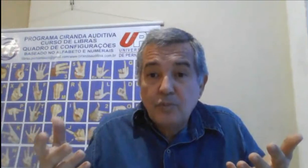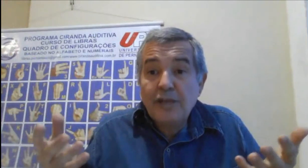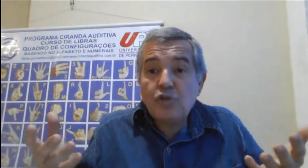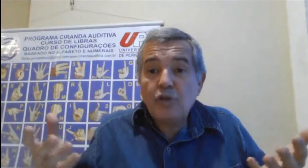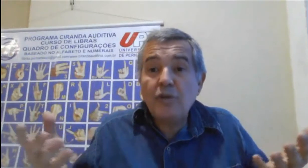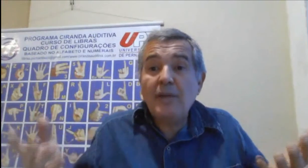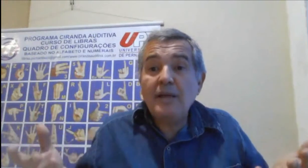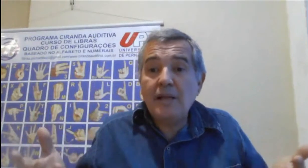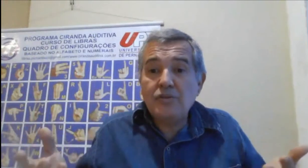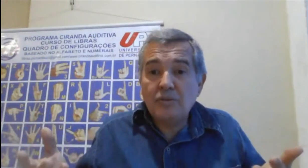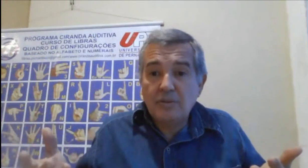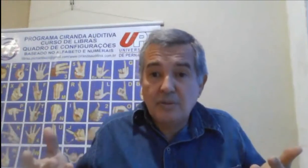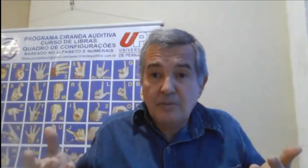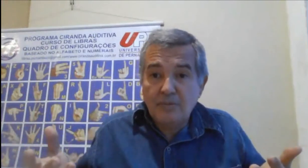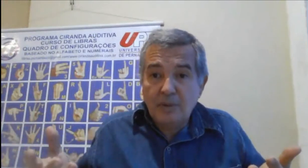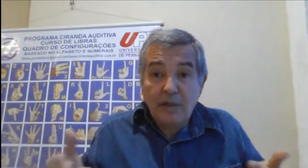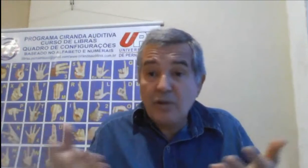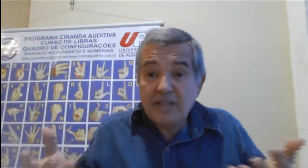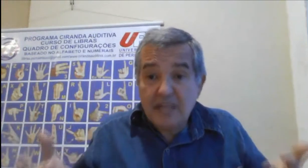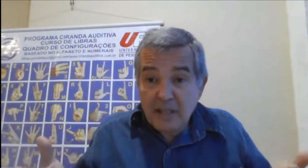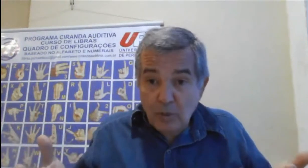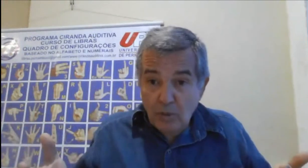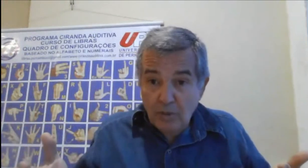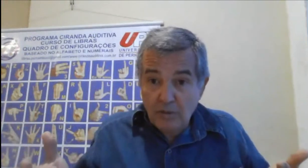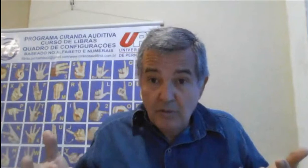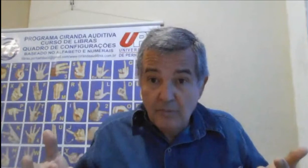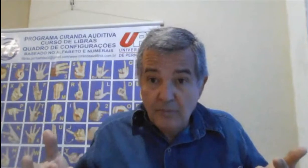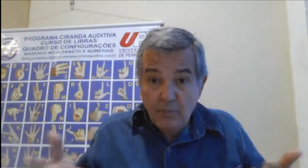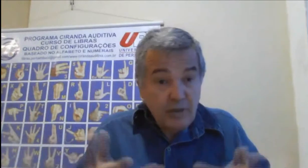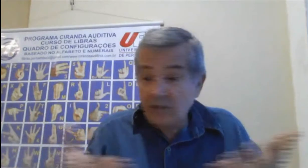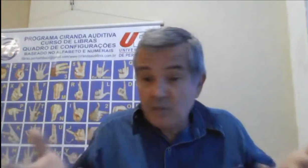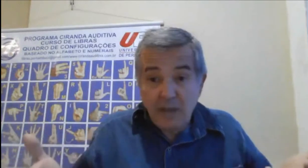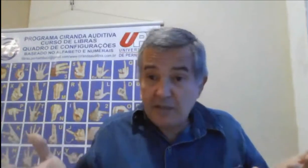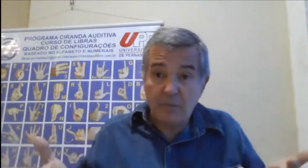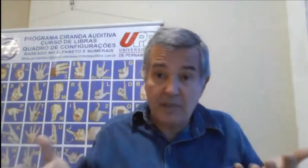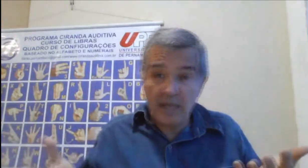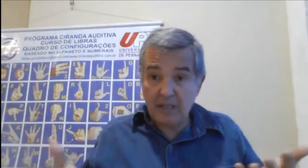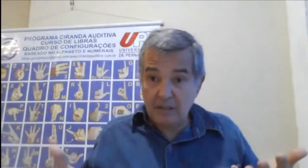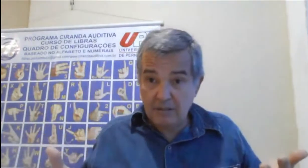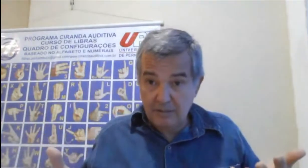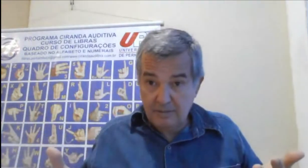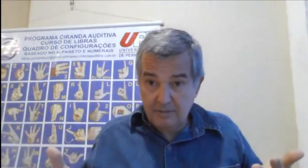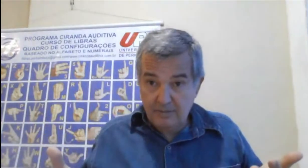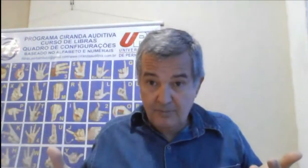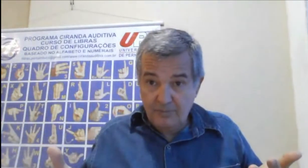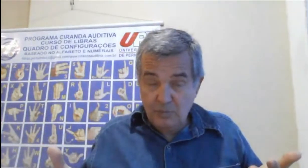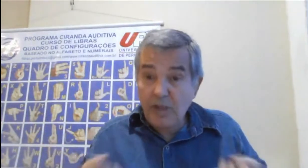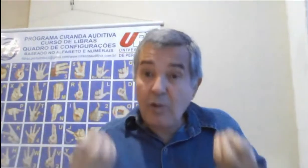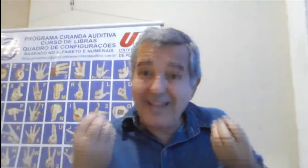O que é sódio? O que é magnésio? Ele nunca vai ser químico, porque não tem explicação para nada. O que é o